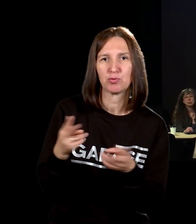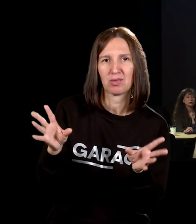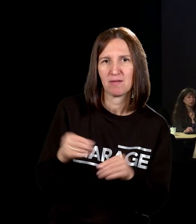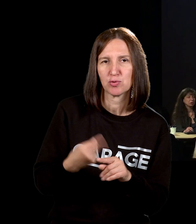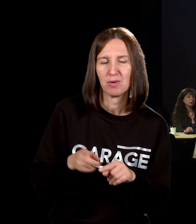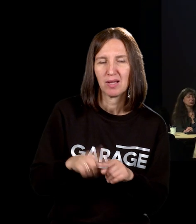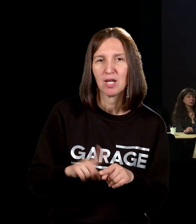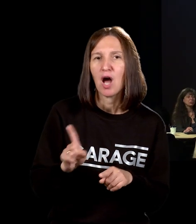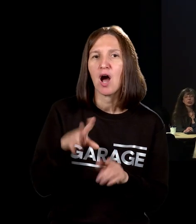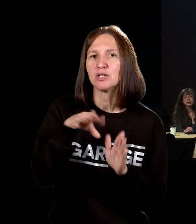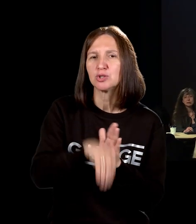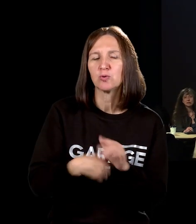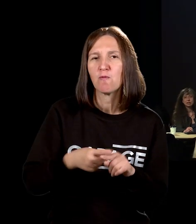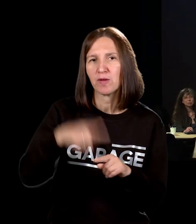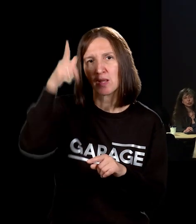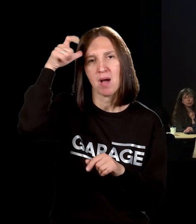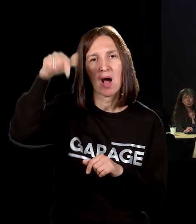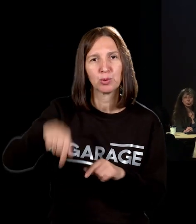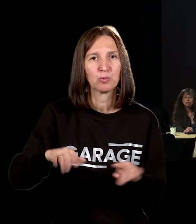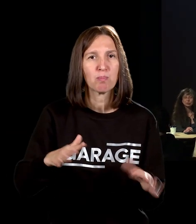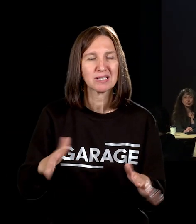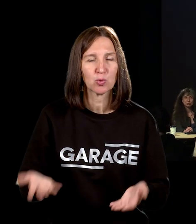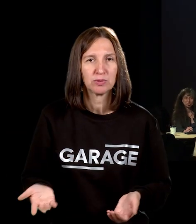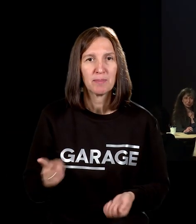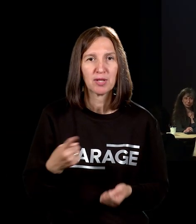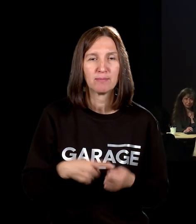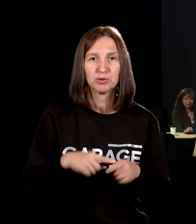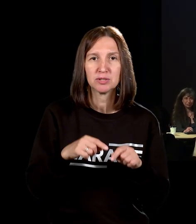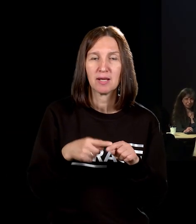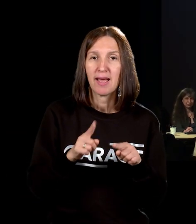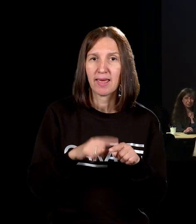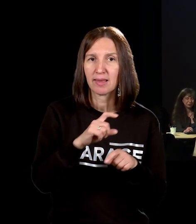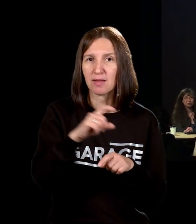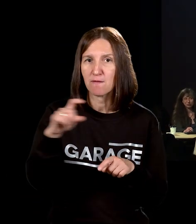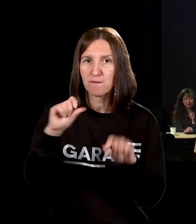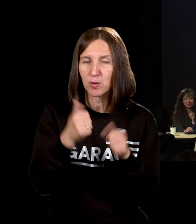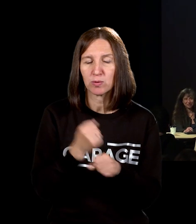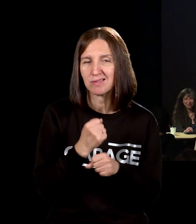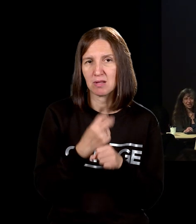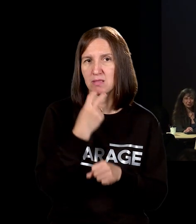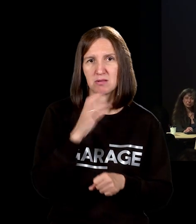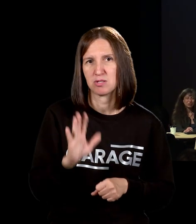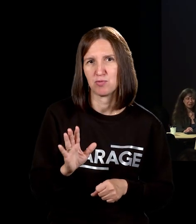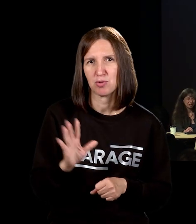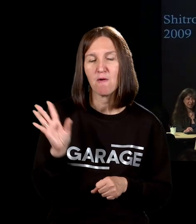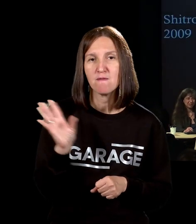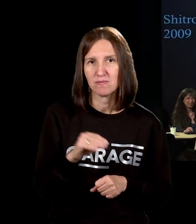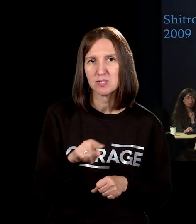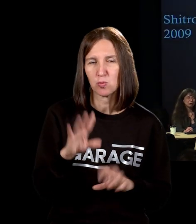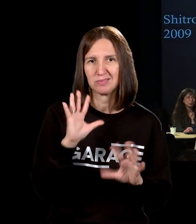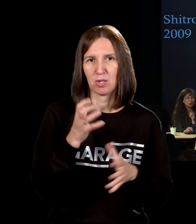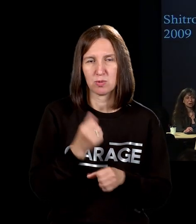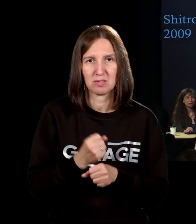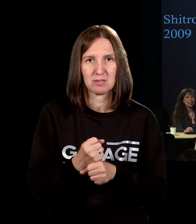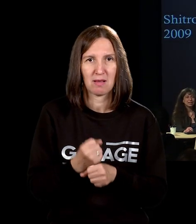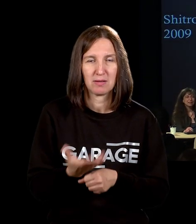ты... Потому что фигурки-то сделаны не смешно, фигурки очень всерьез сделанные, только маленькие,